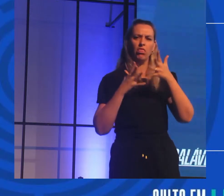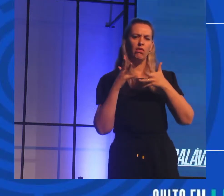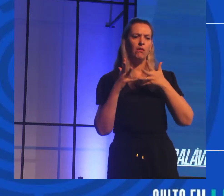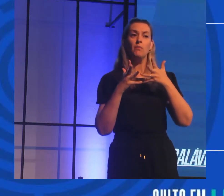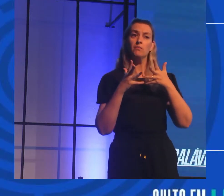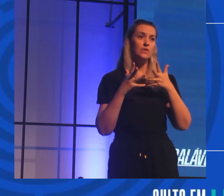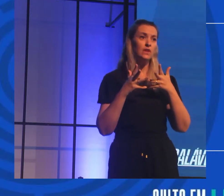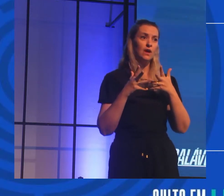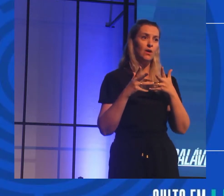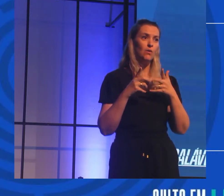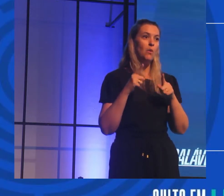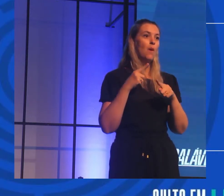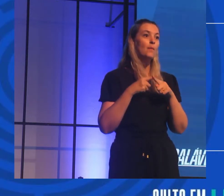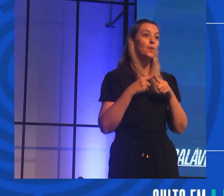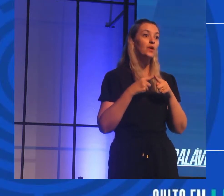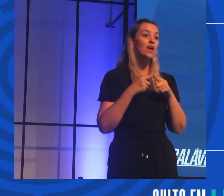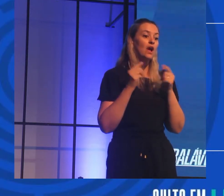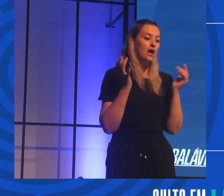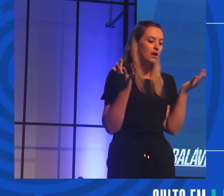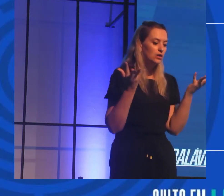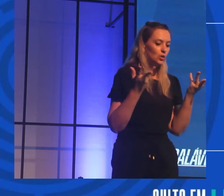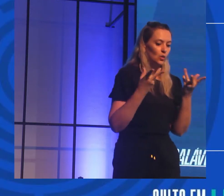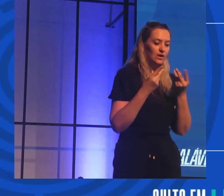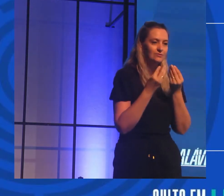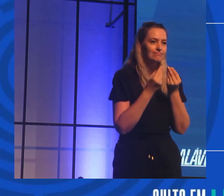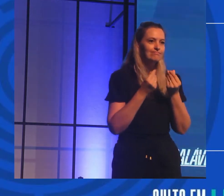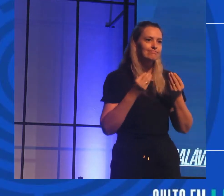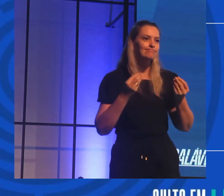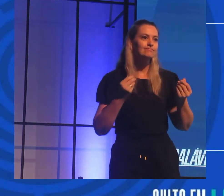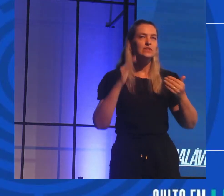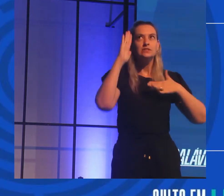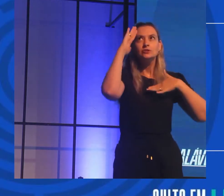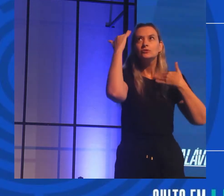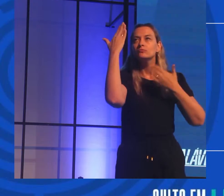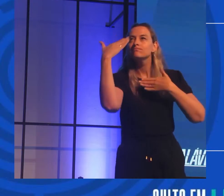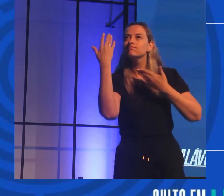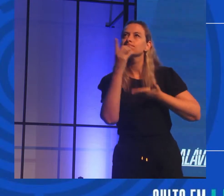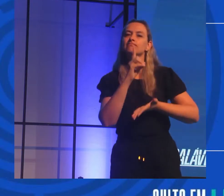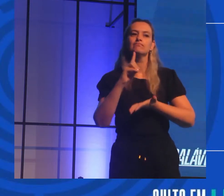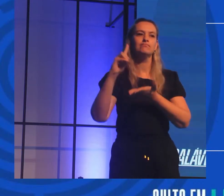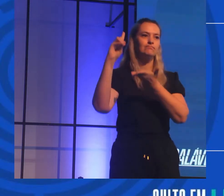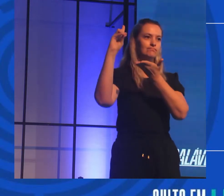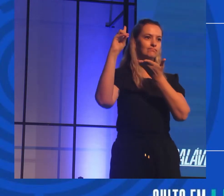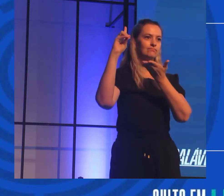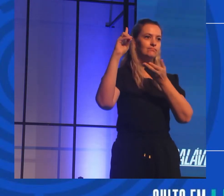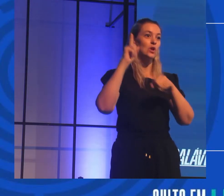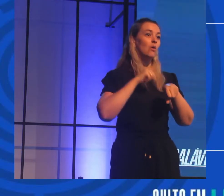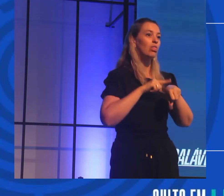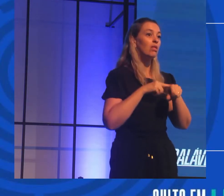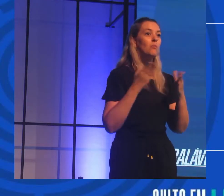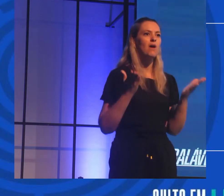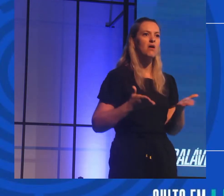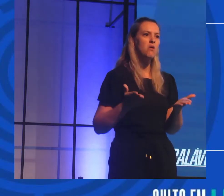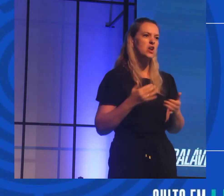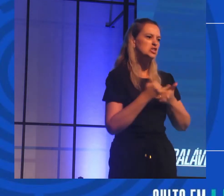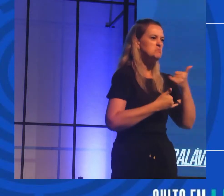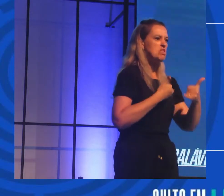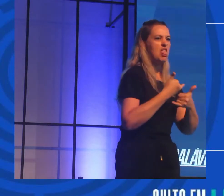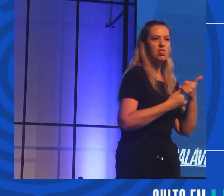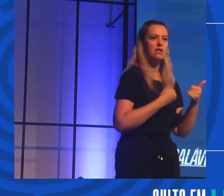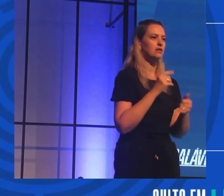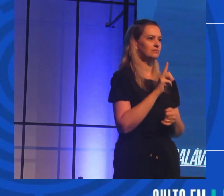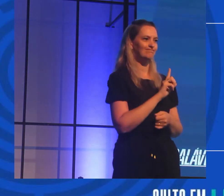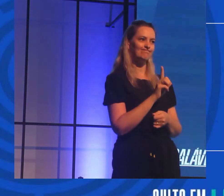que honram a Deus. É hora, e a hora é agora, é hora de pararmos de brincarmos. Será